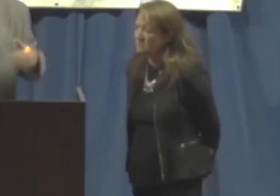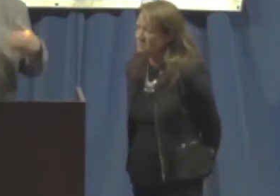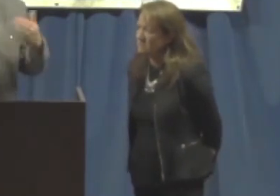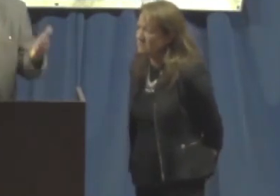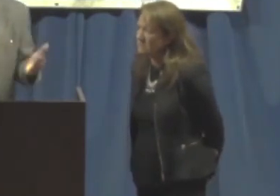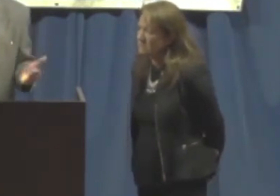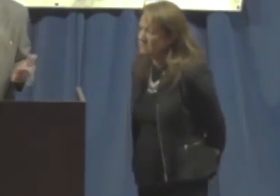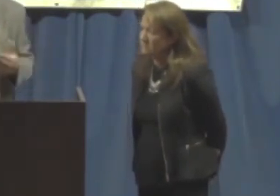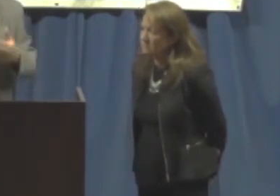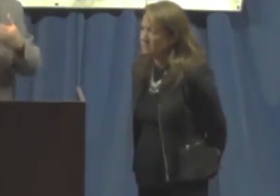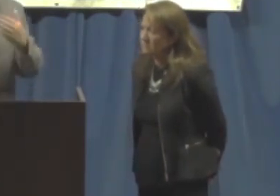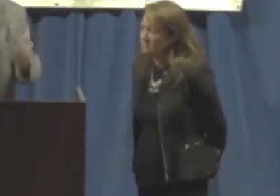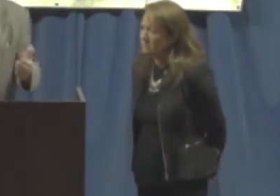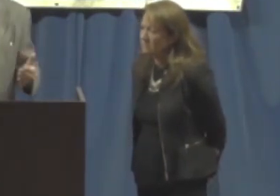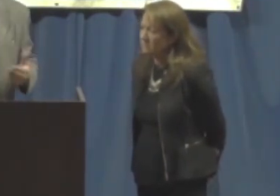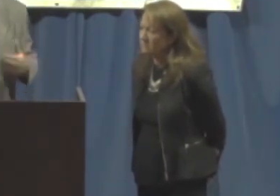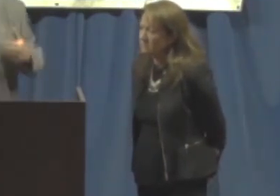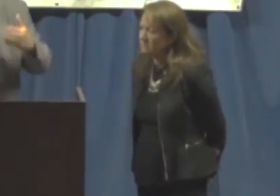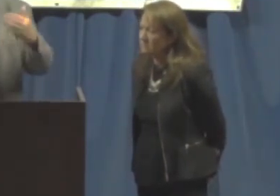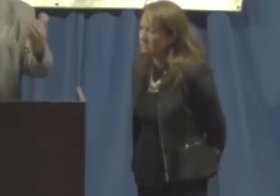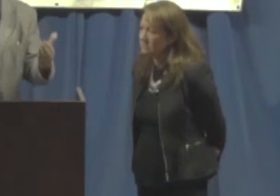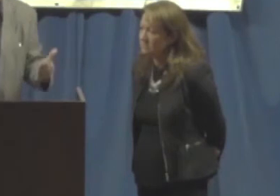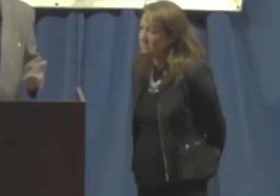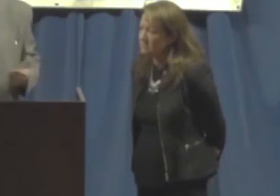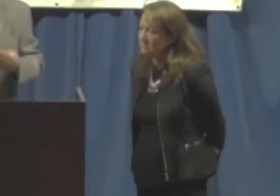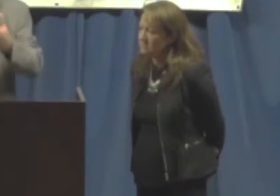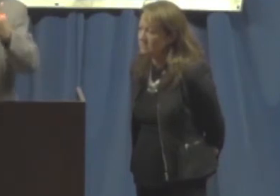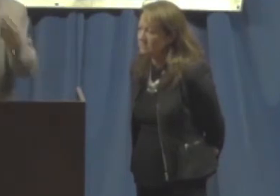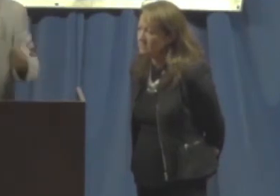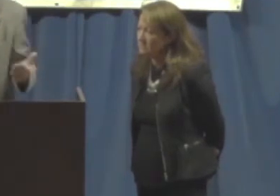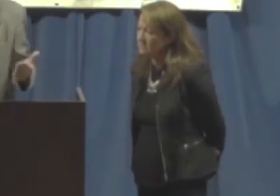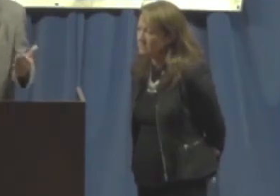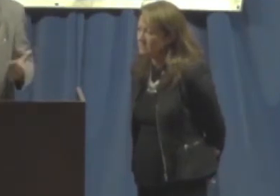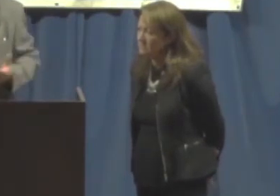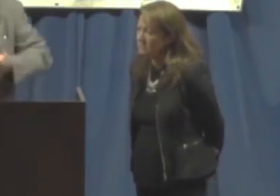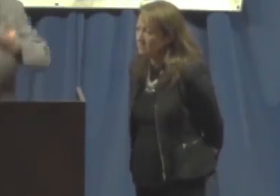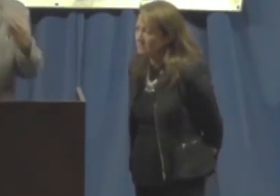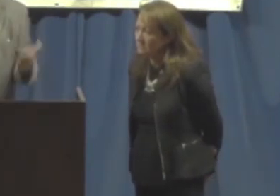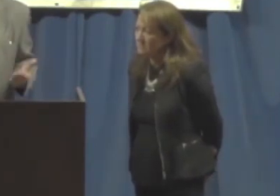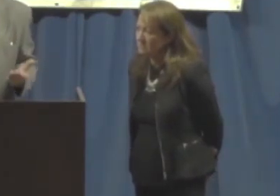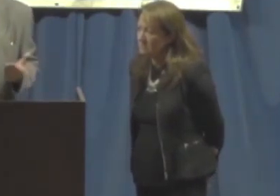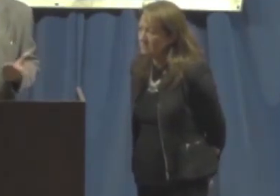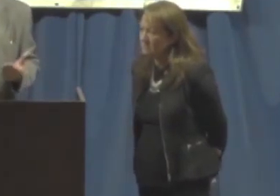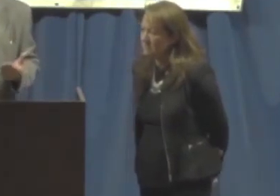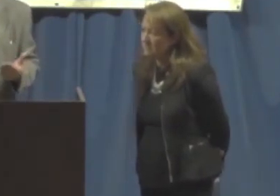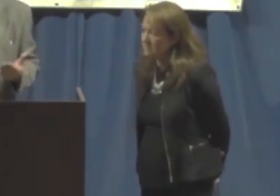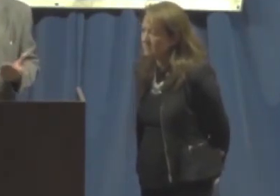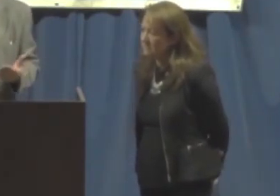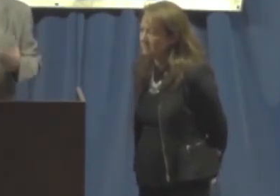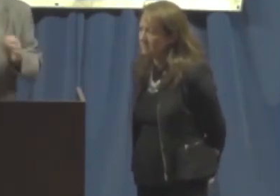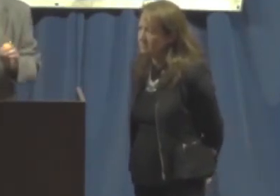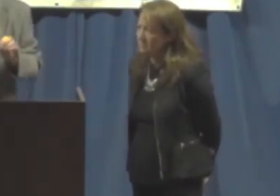bueno esto es bueno para las emisoras de radio para las emisoras de baja potencia no es así